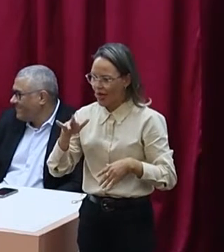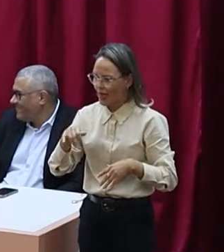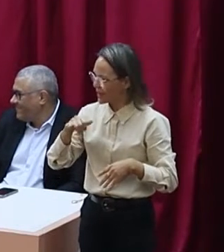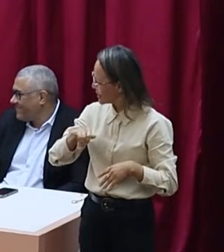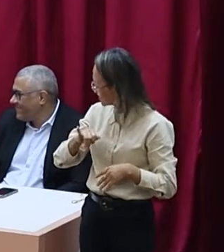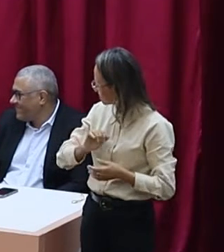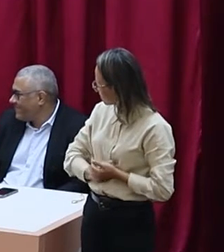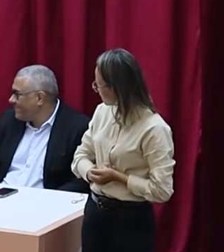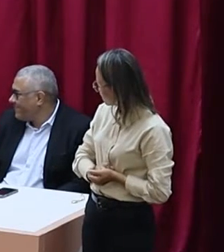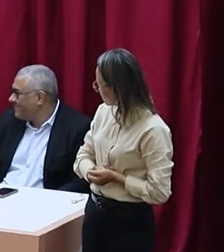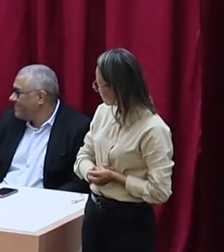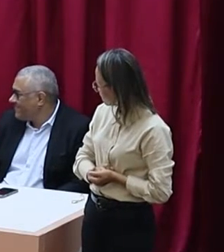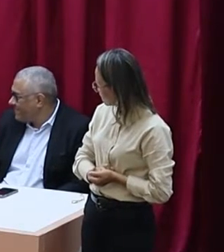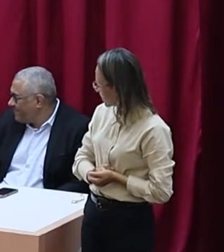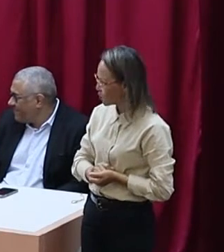E Maranhê?